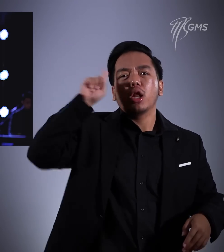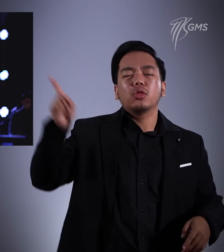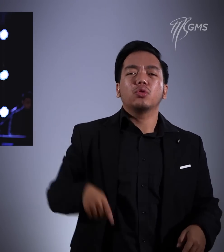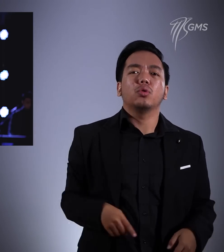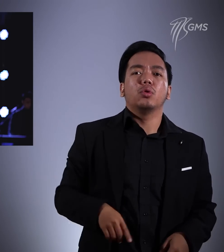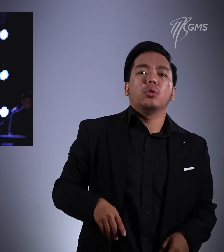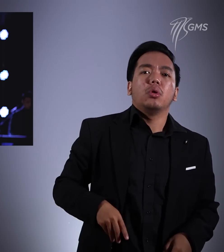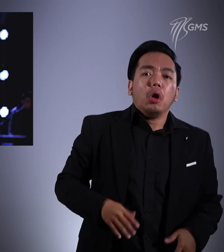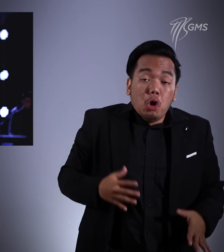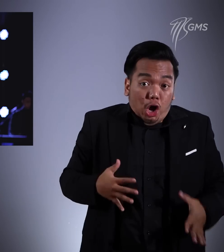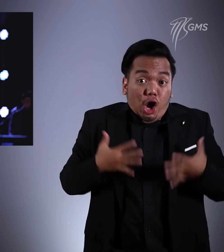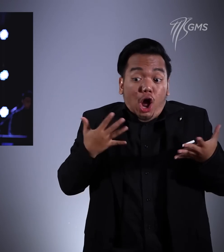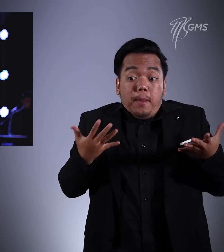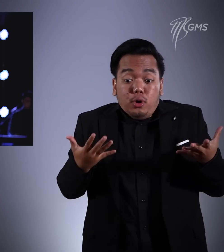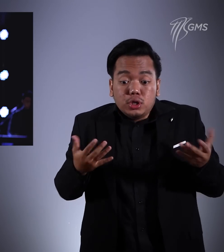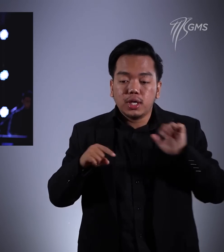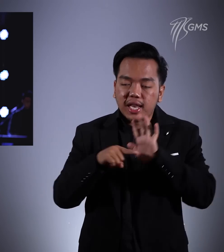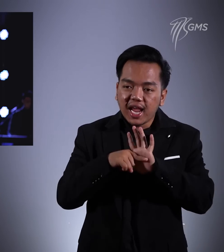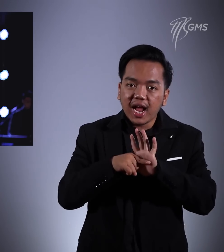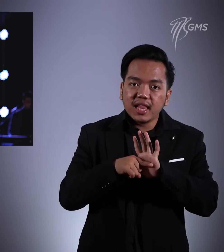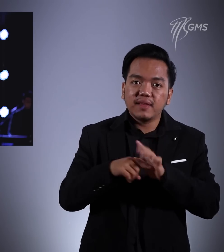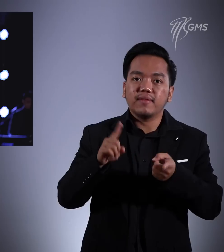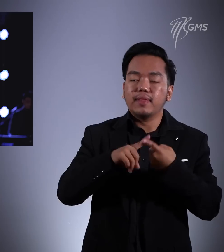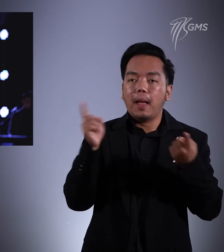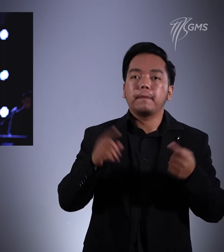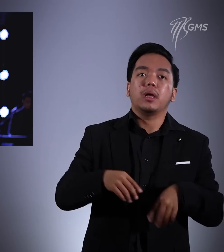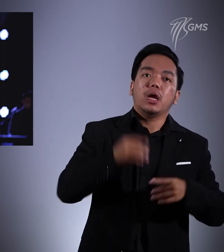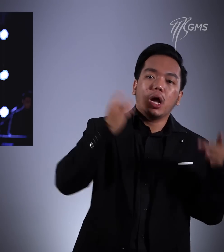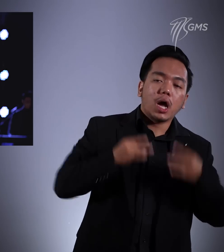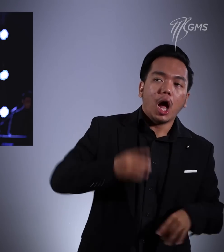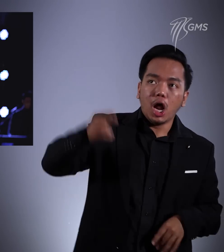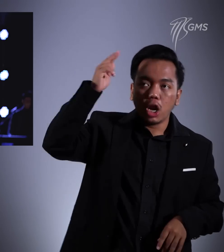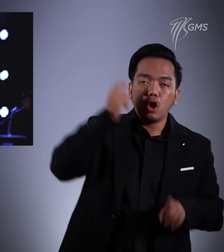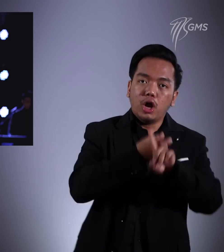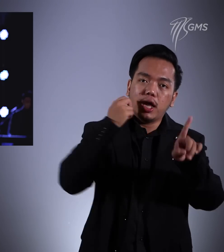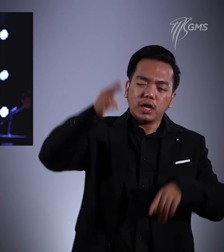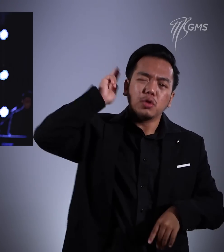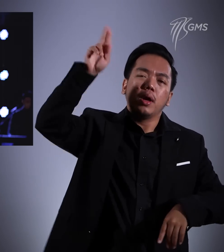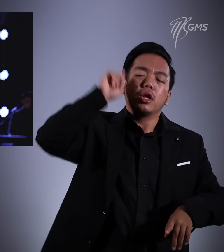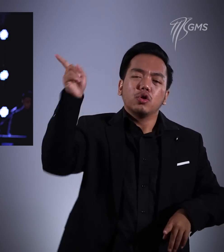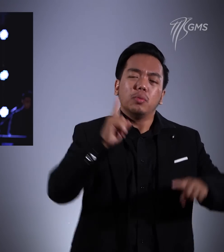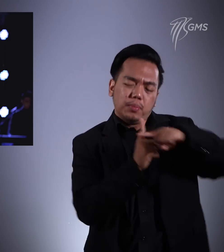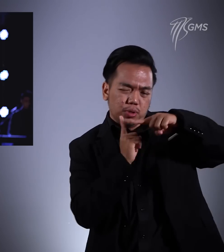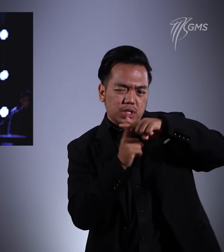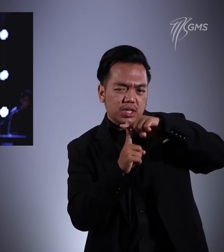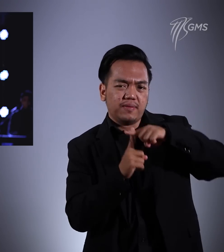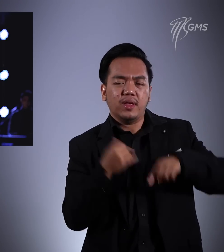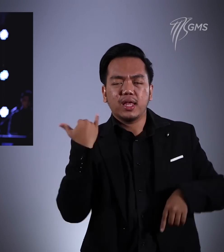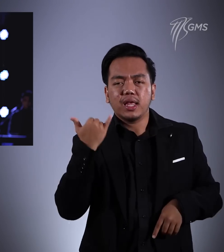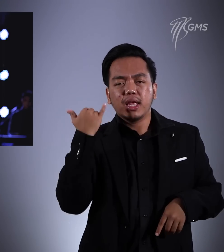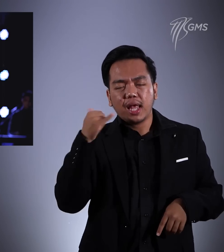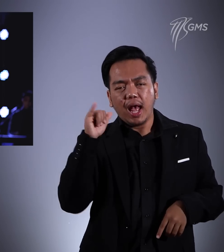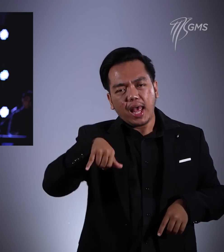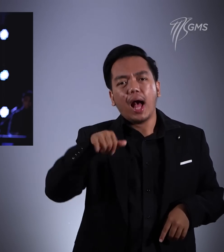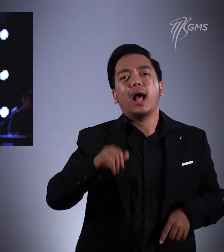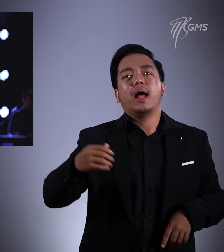yang kedengarannya negatif. Tapi kalau dari Tuhan itu positif, adalah takut akan Allah. Kenal Tuhan itu pasti